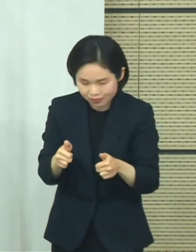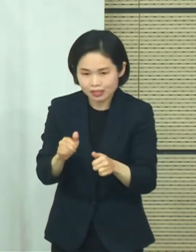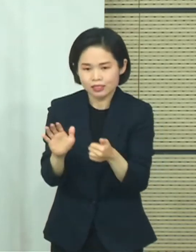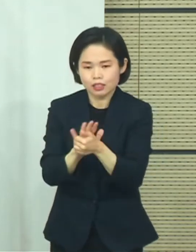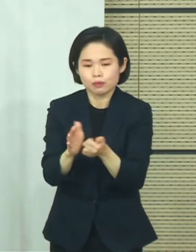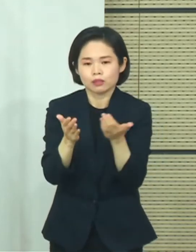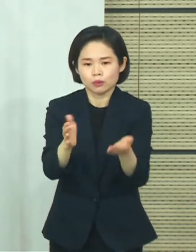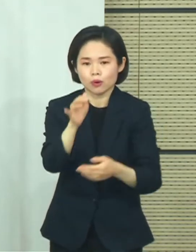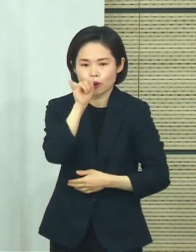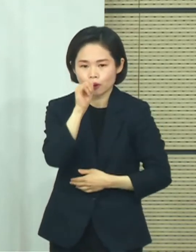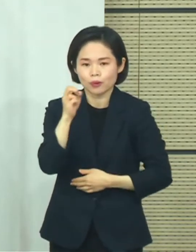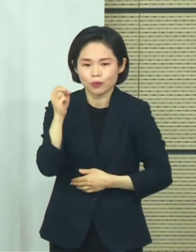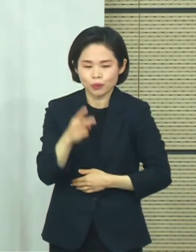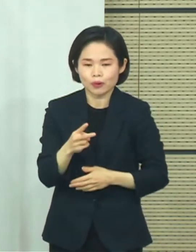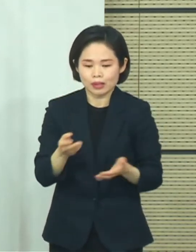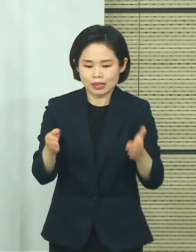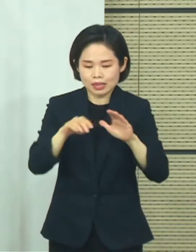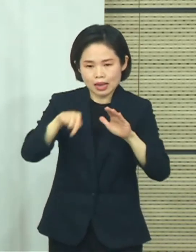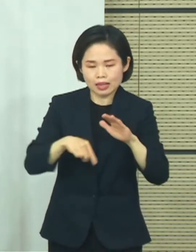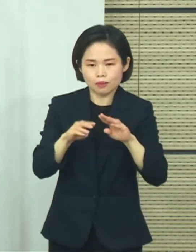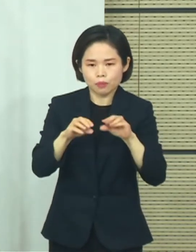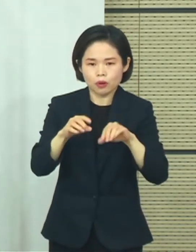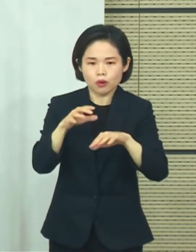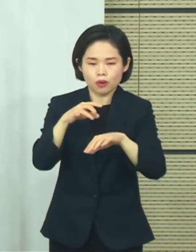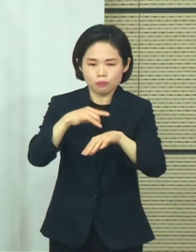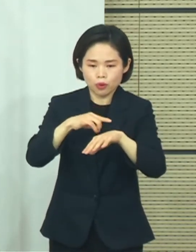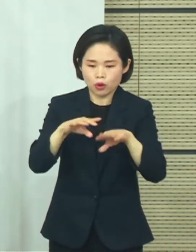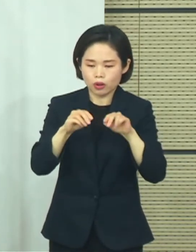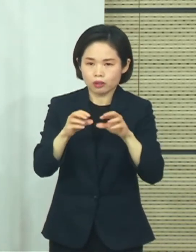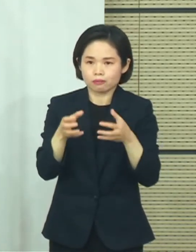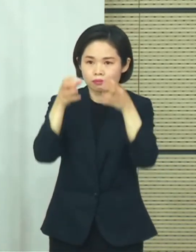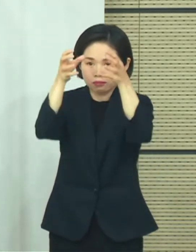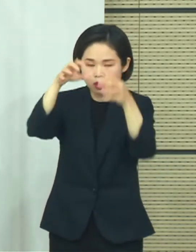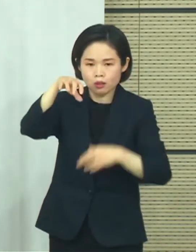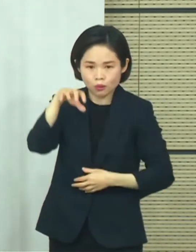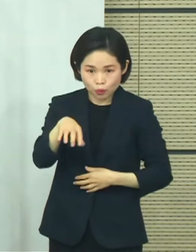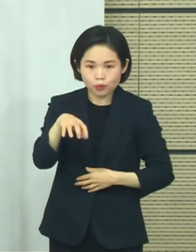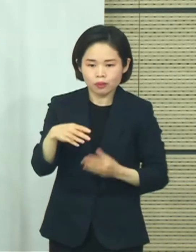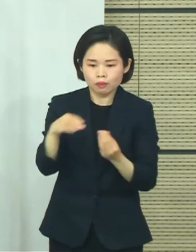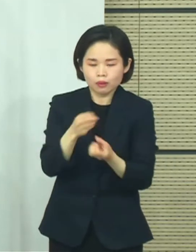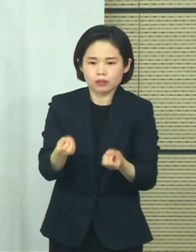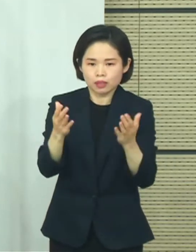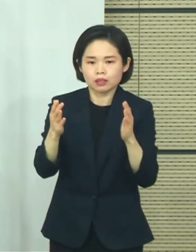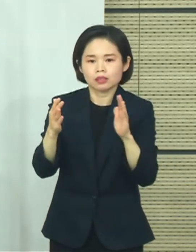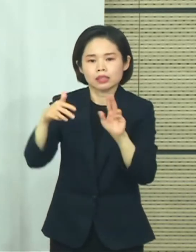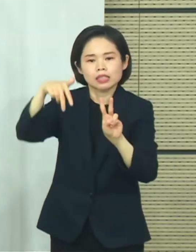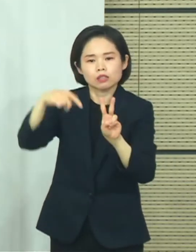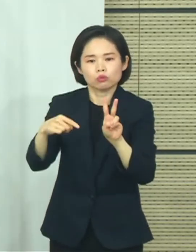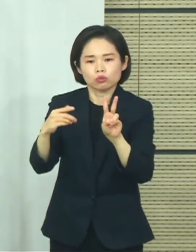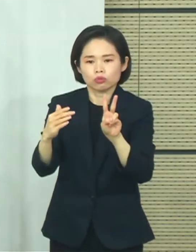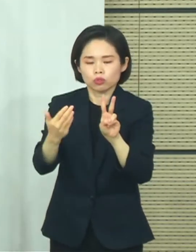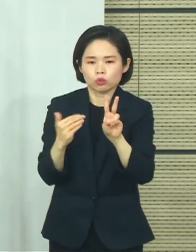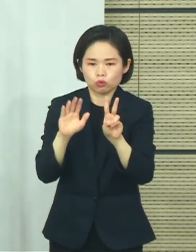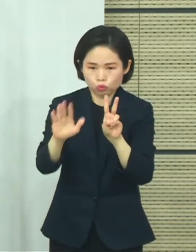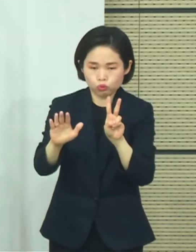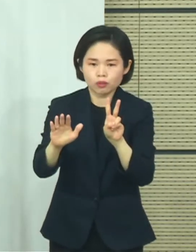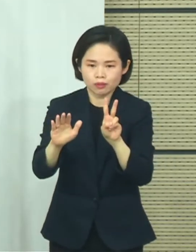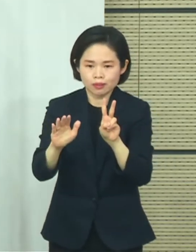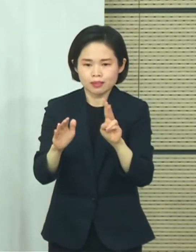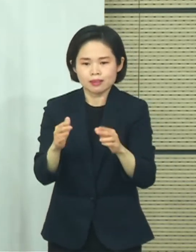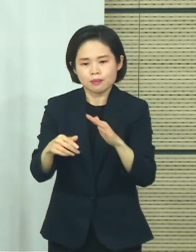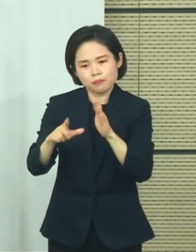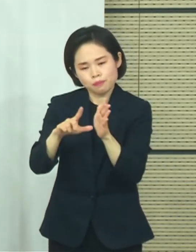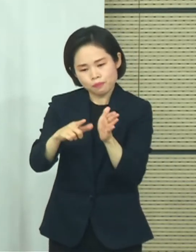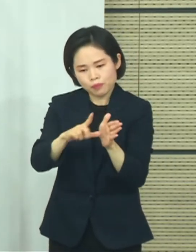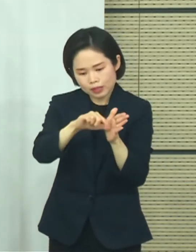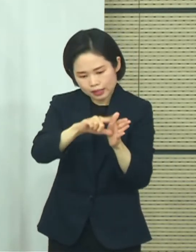1 명절 전후 2주간 시간대별 방문객 사전 리 학제를 운영하고 있습니다 또한 8천원